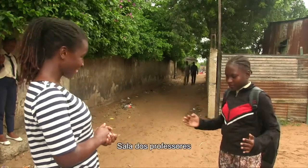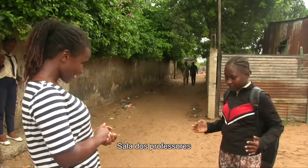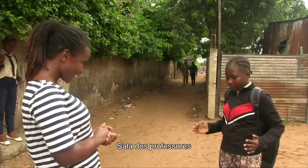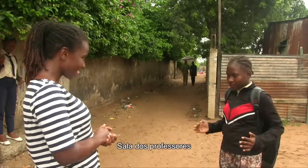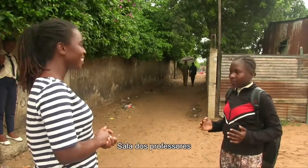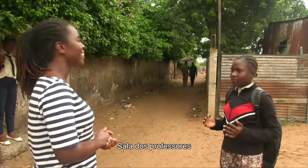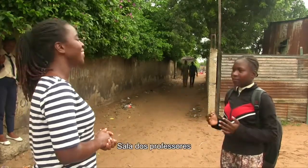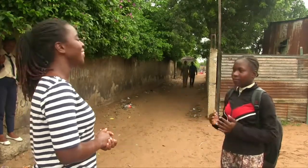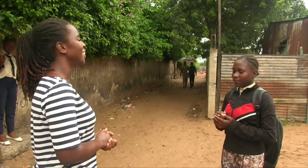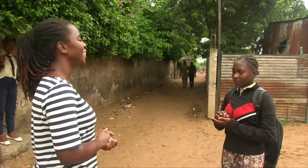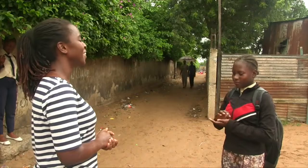Sala dos professores.